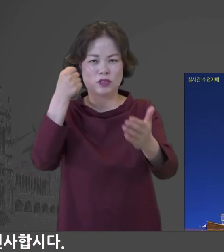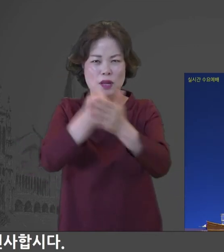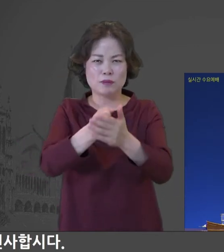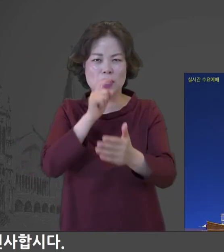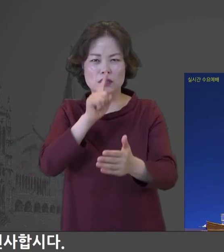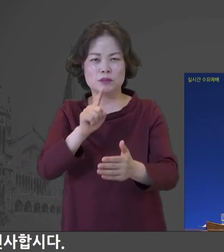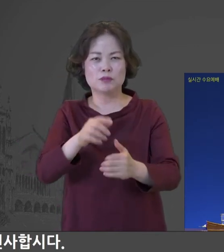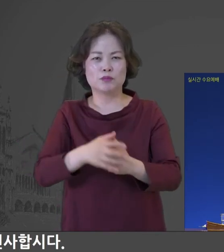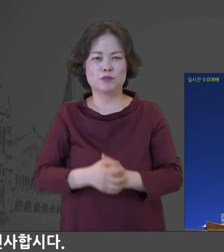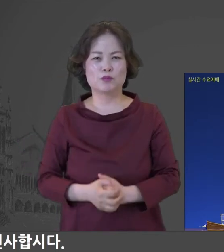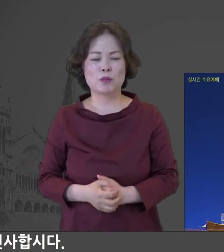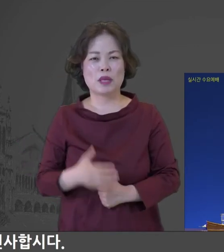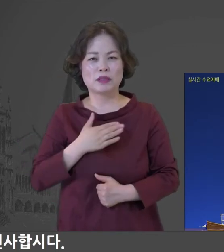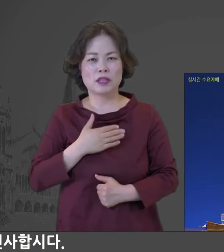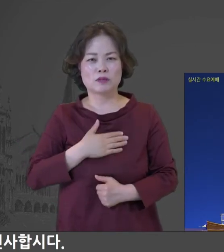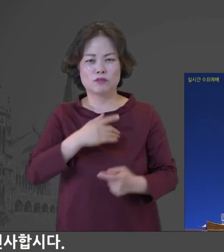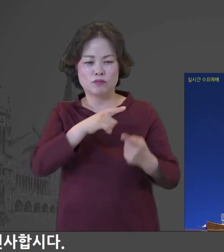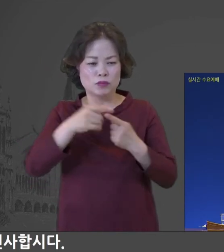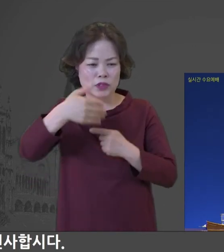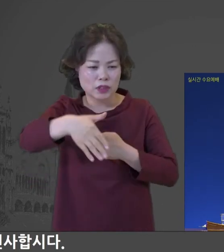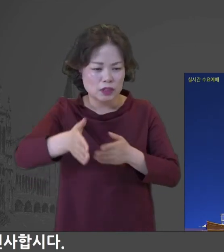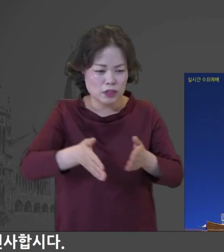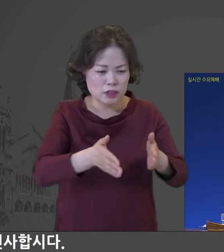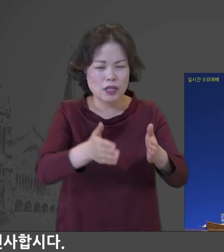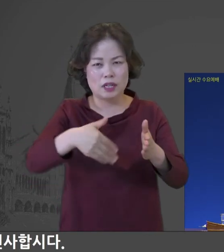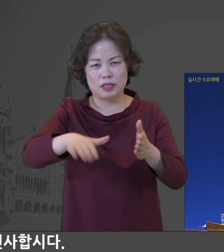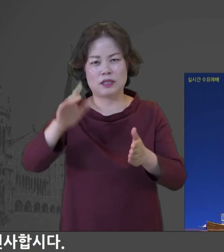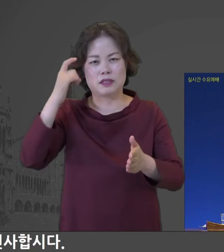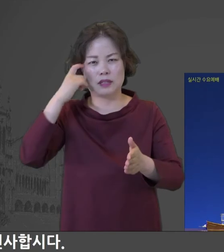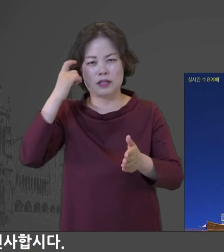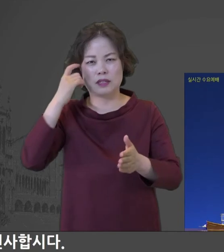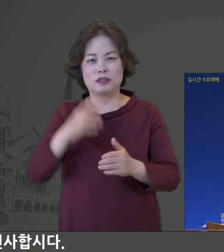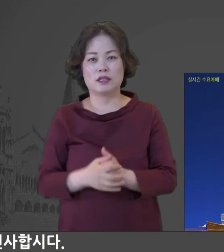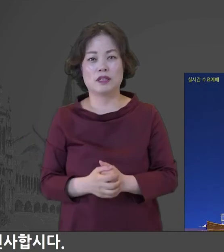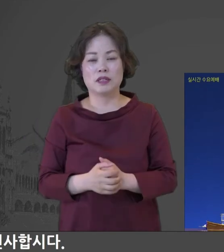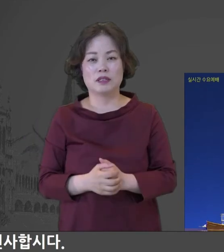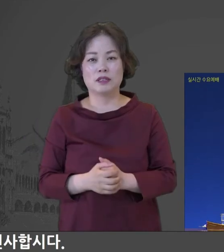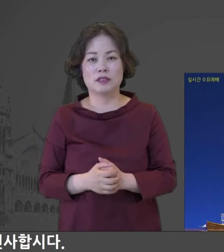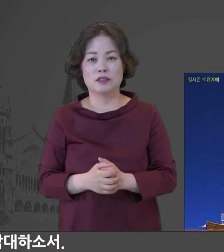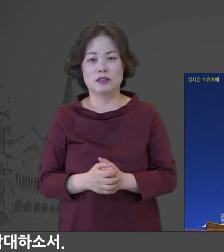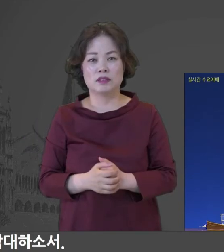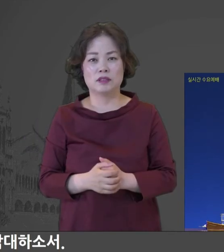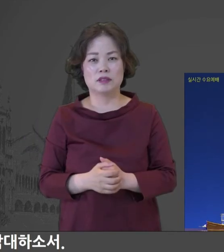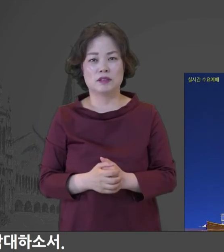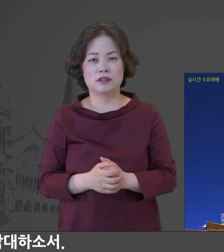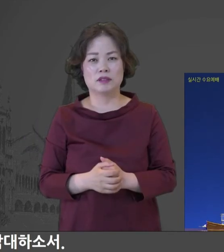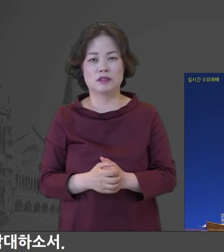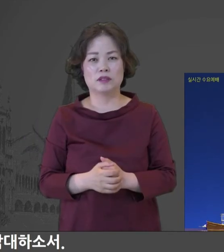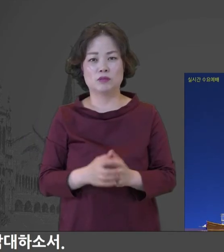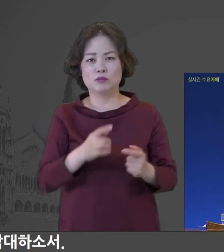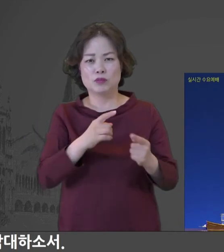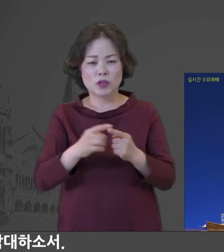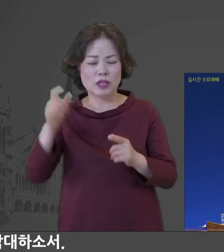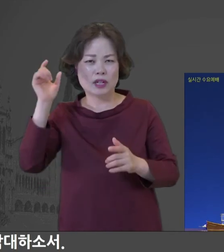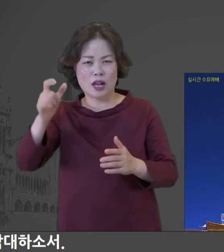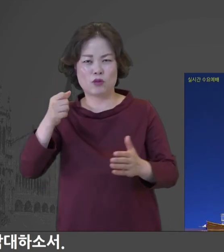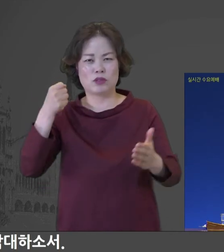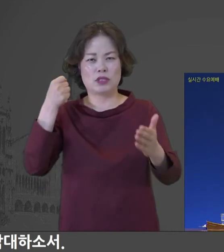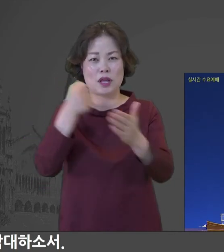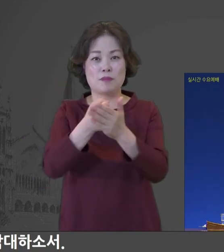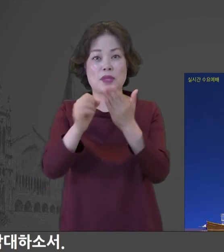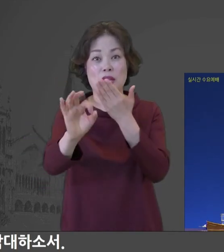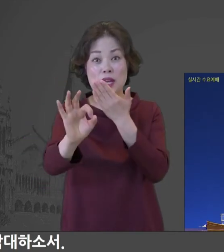I must go on입니다. 나는 무조건 그 길을 가야 합니다. 그렇죠? must go on입니다. 강하고